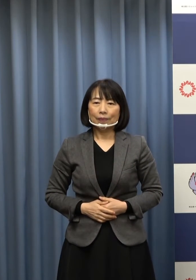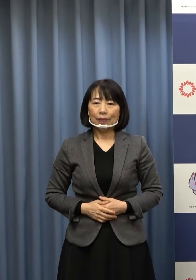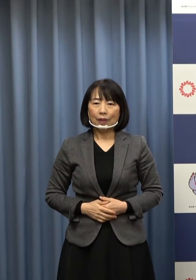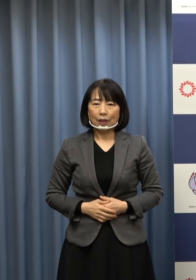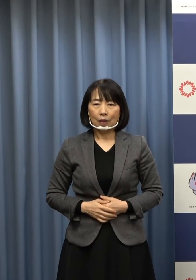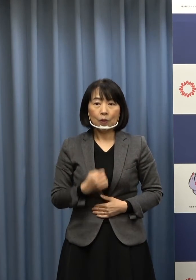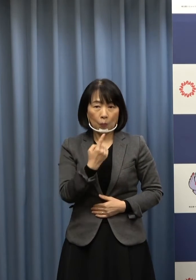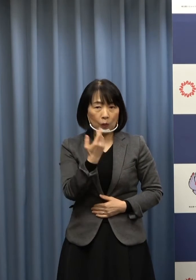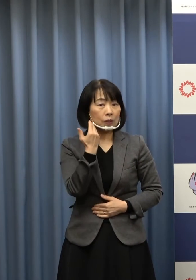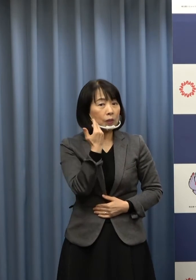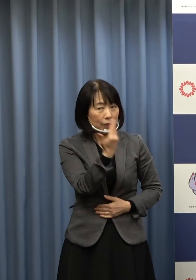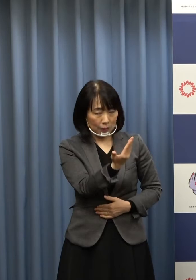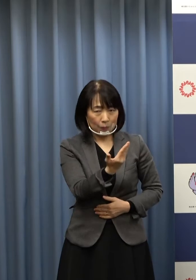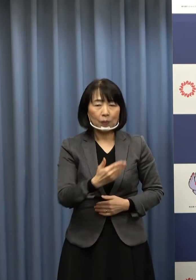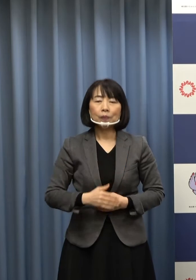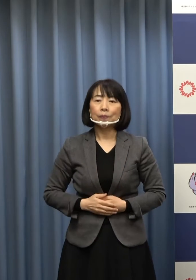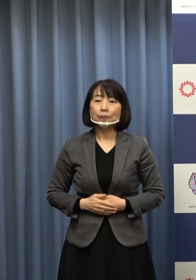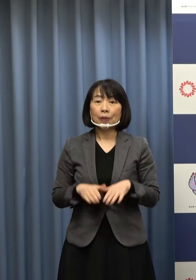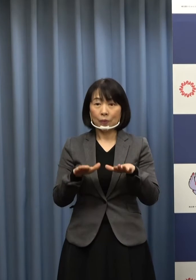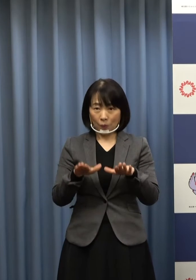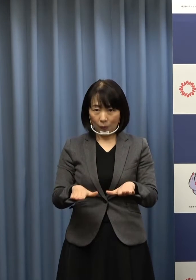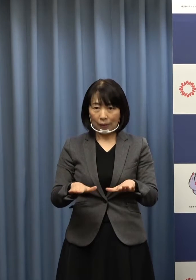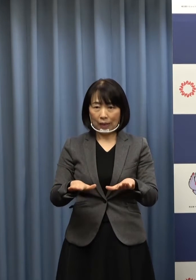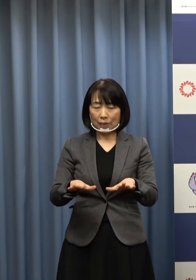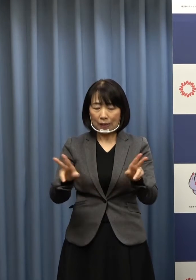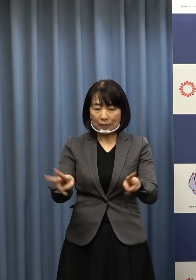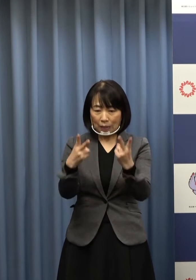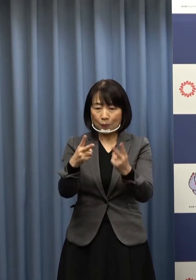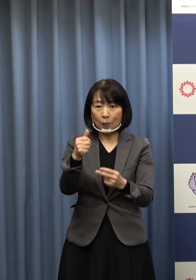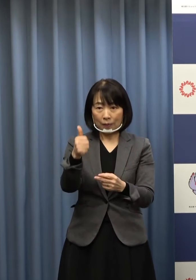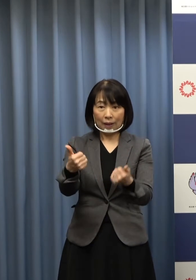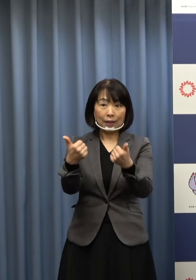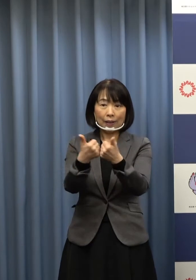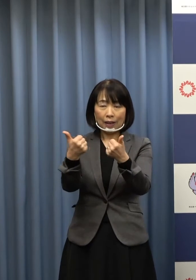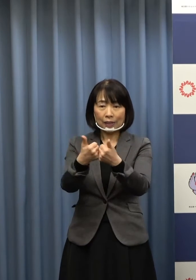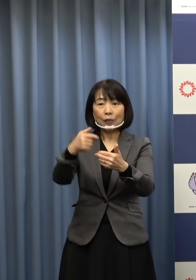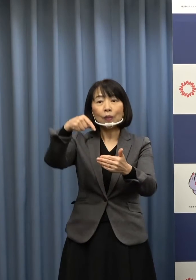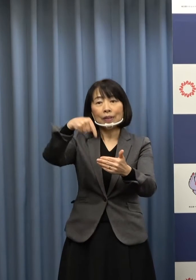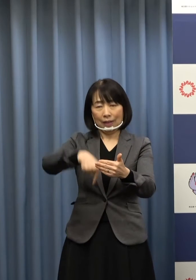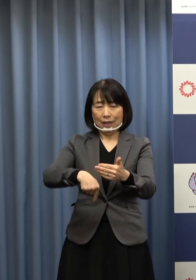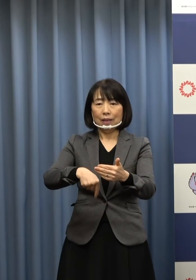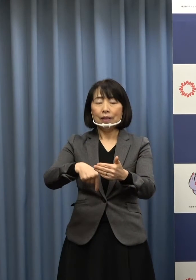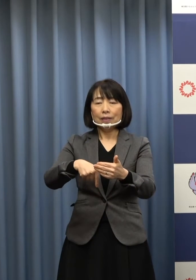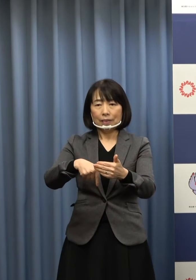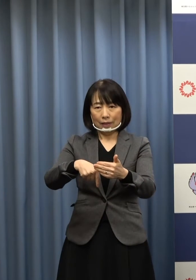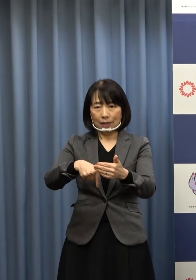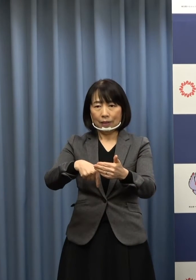もう一点、今回の専門家会議の方で段階的に